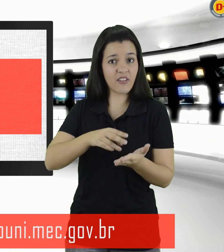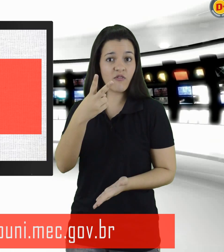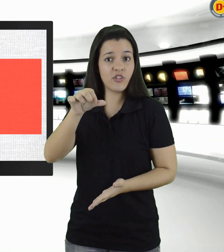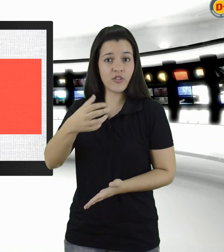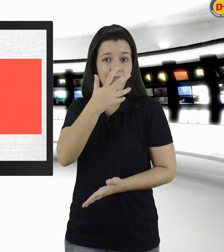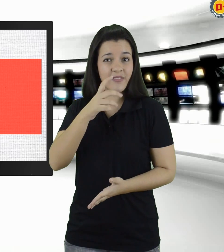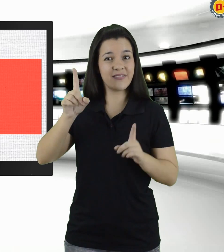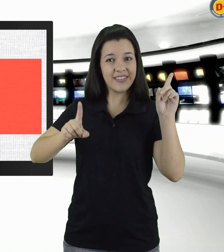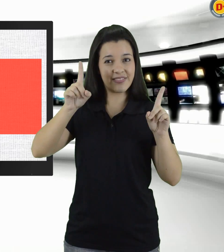fevereiro